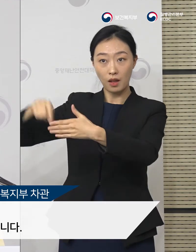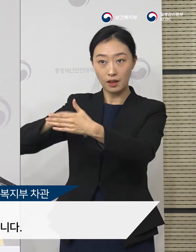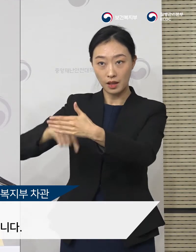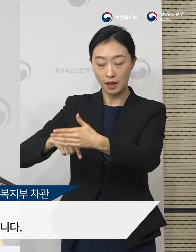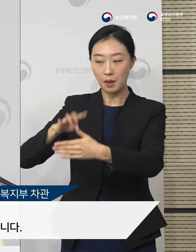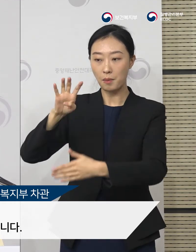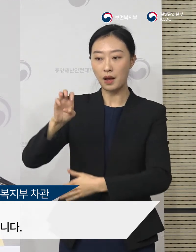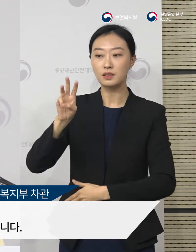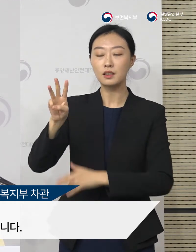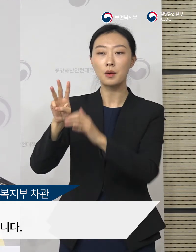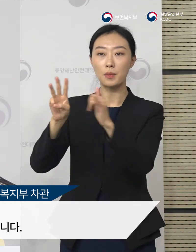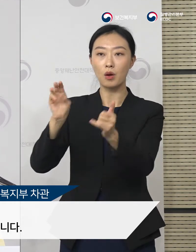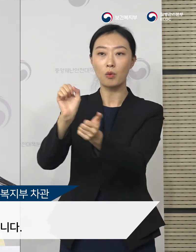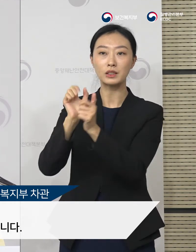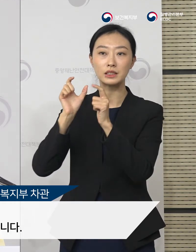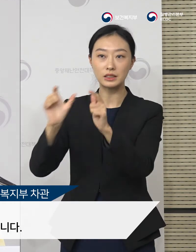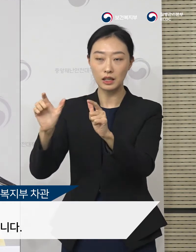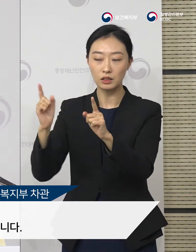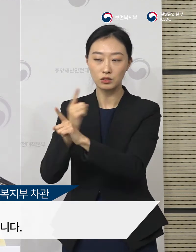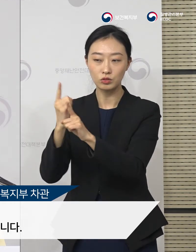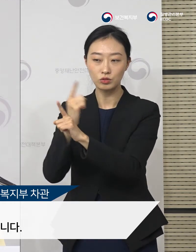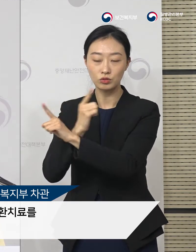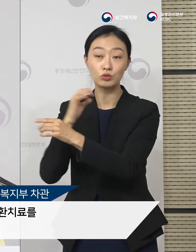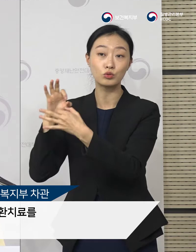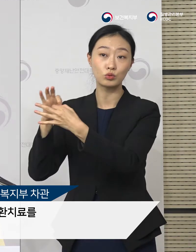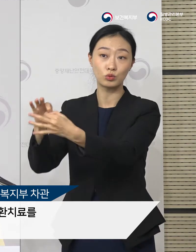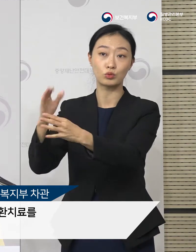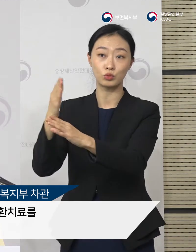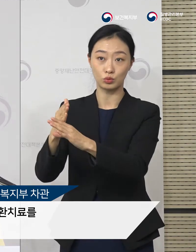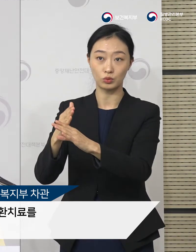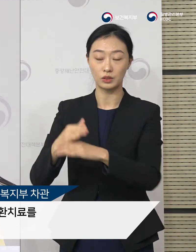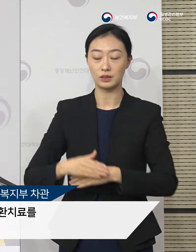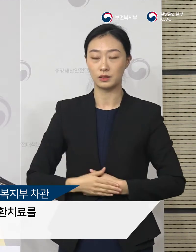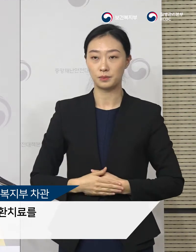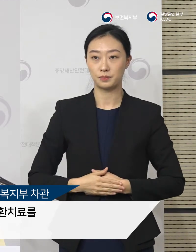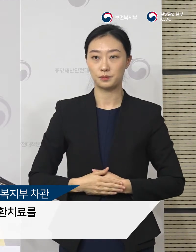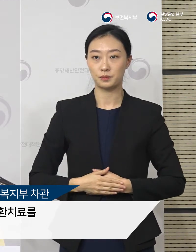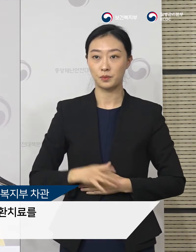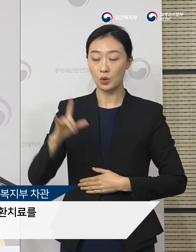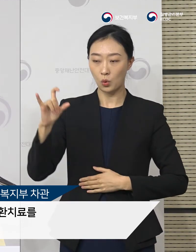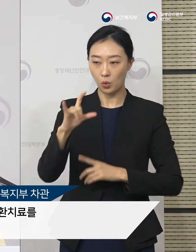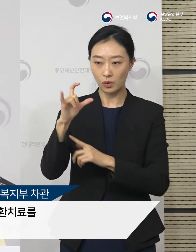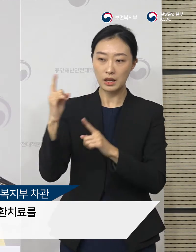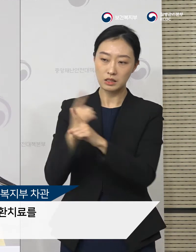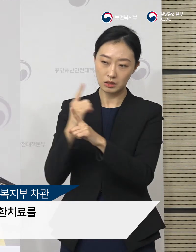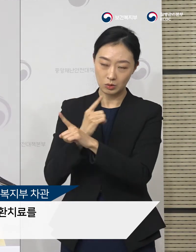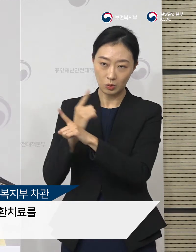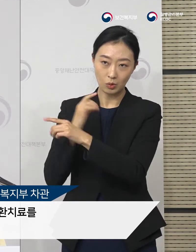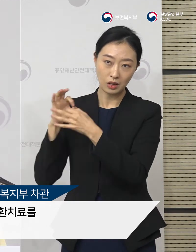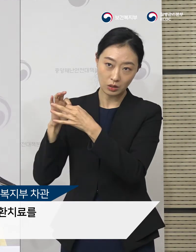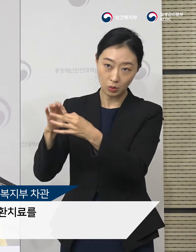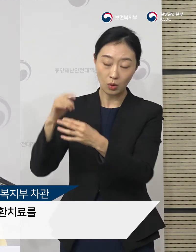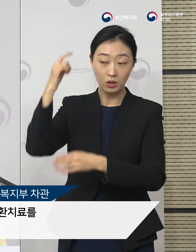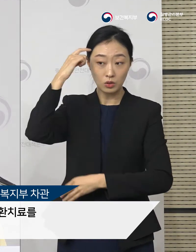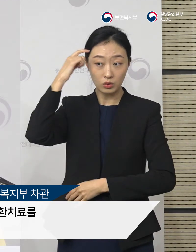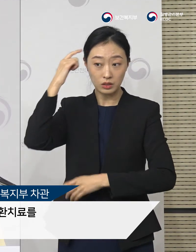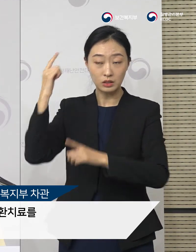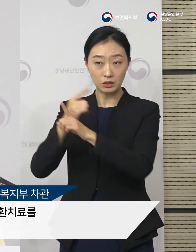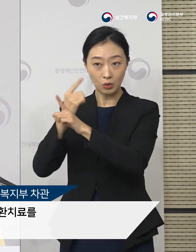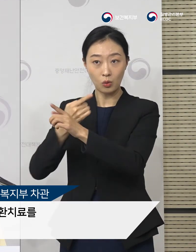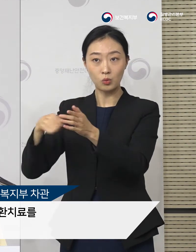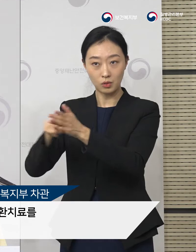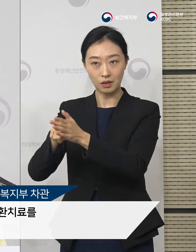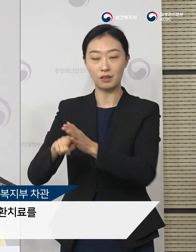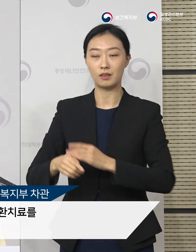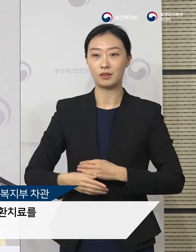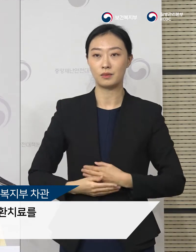남아서 진료를 받고 있는 상황입니다. 정부는 보다 안정적인 코로나19의 치료와 정신질환 치료를 제공하기